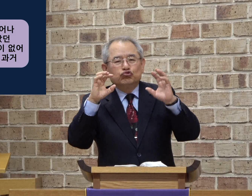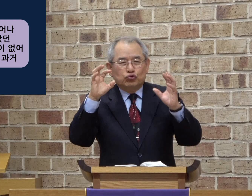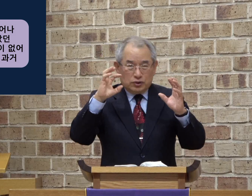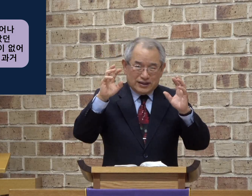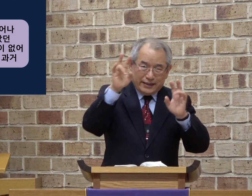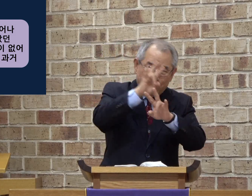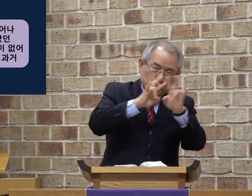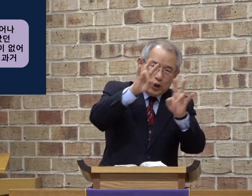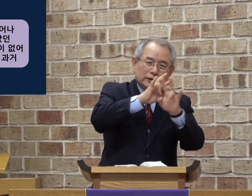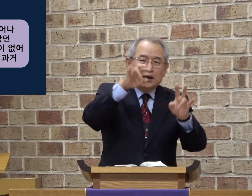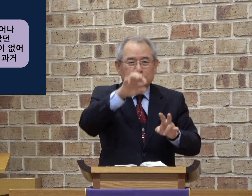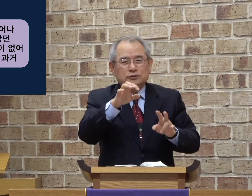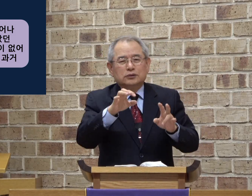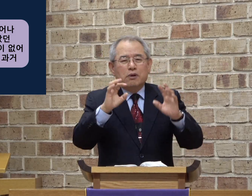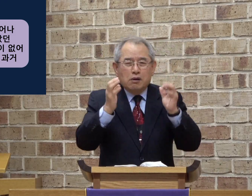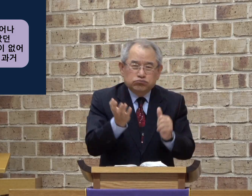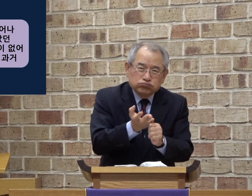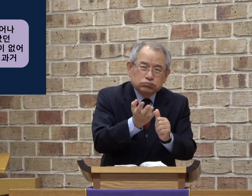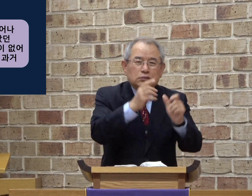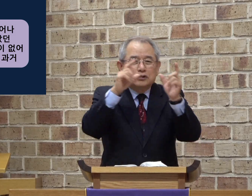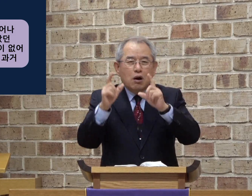내게로 오라, 내가 너를 쉬게 하리라,